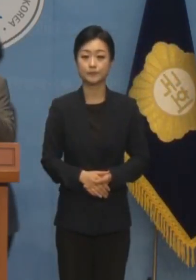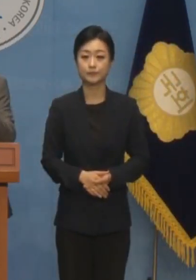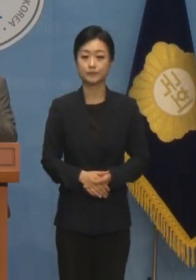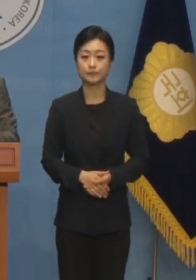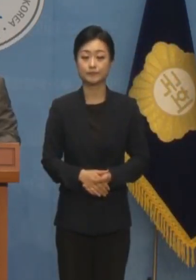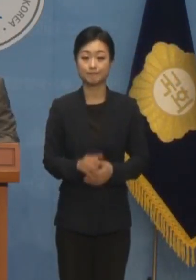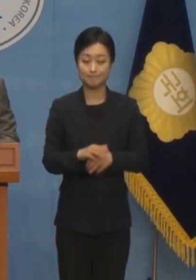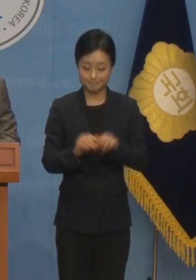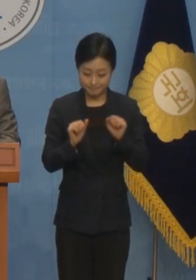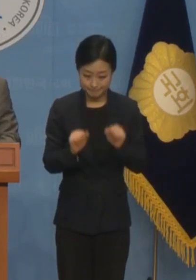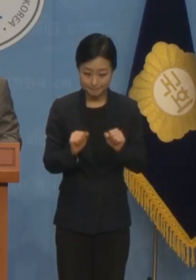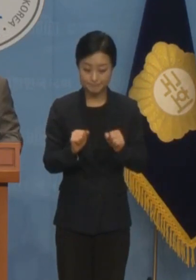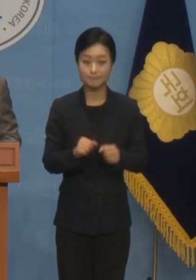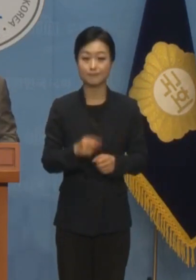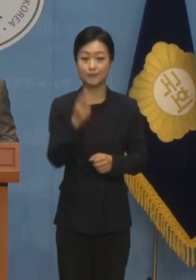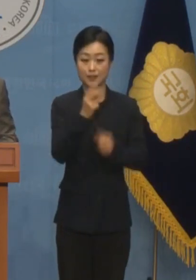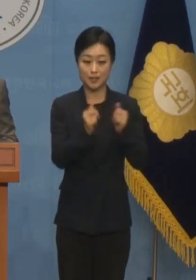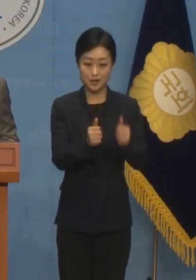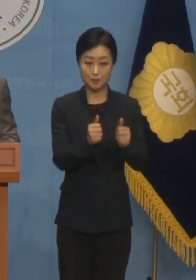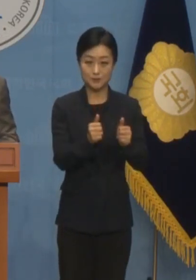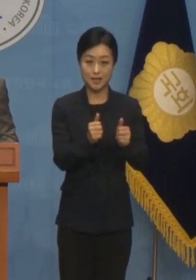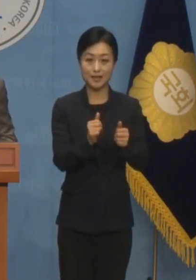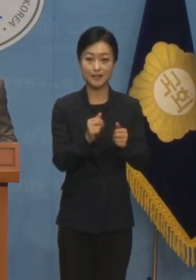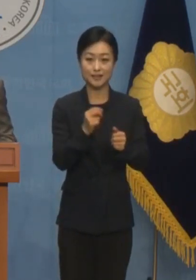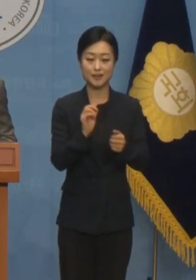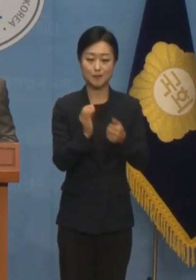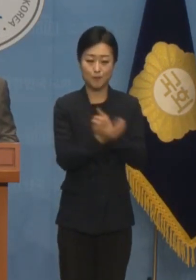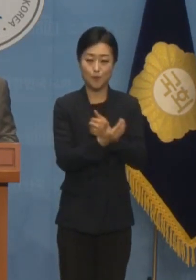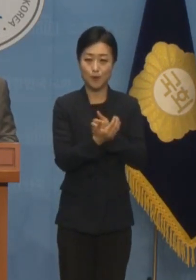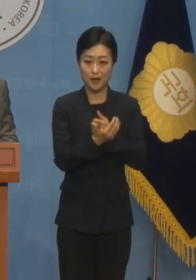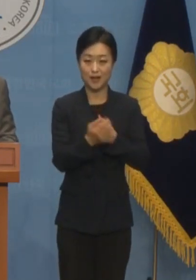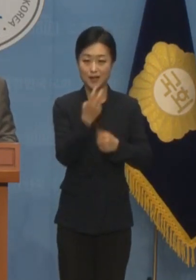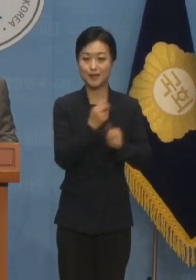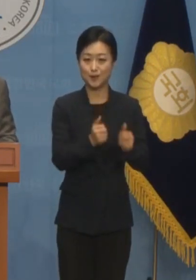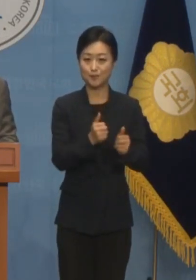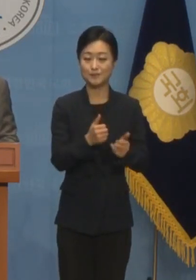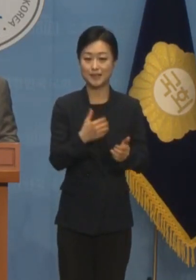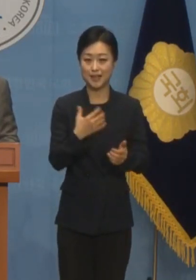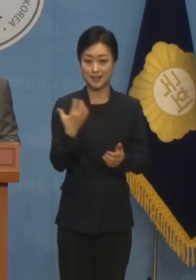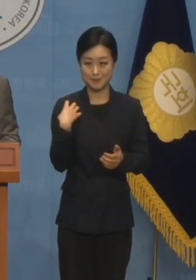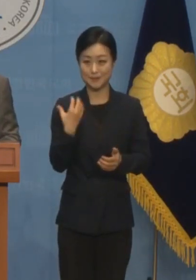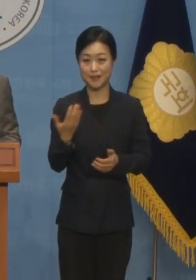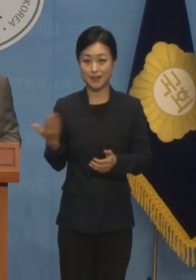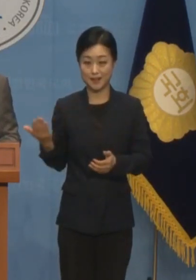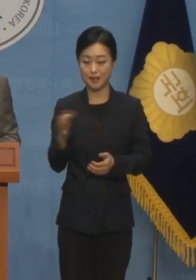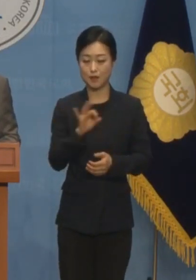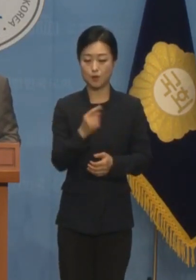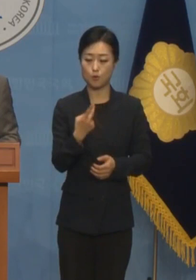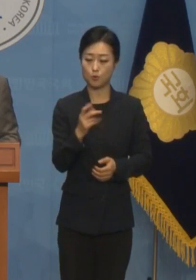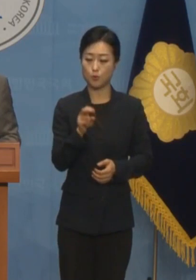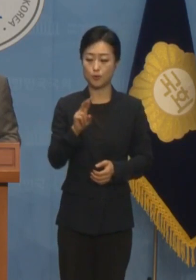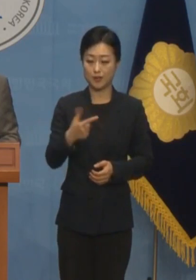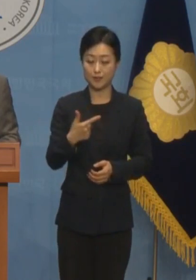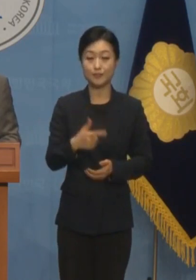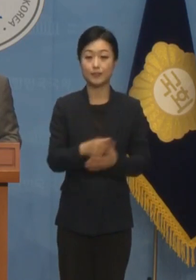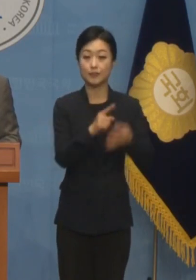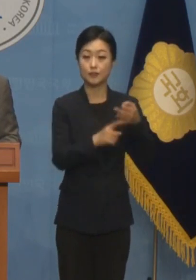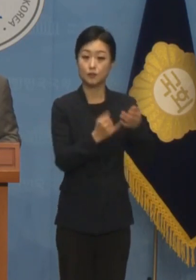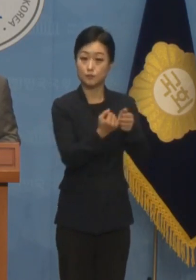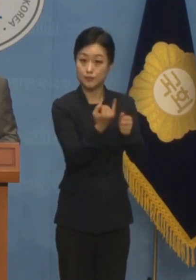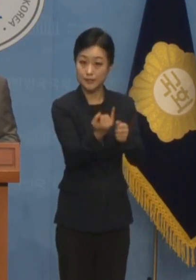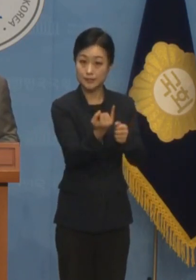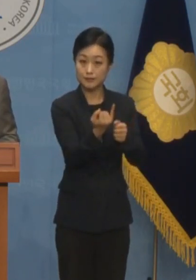네, 안녕하십니까. 검사를 검사하는 변호사 모임 대표를 맡고 있는 오동현 변호사입니다. 김건희 여사에 대한